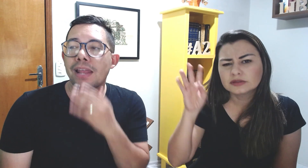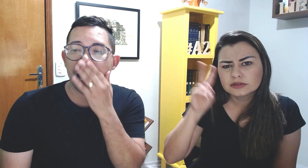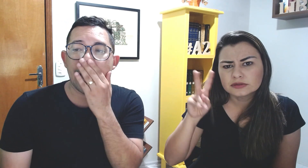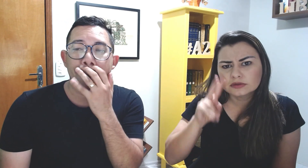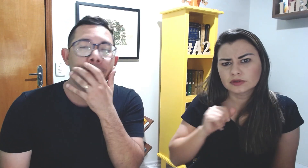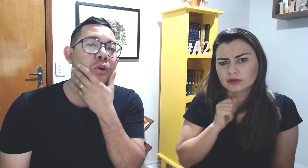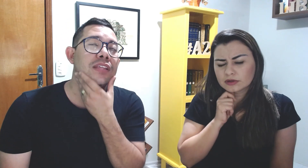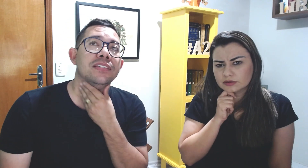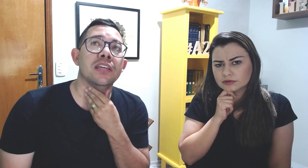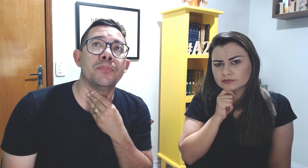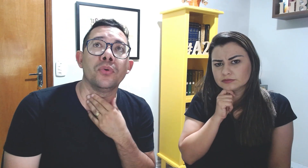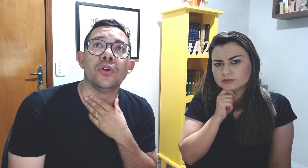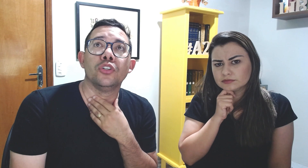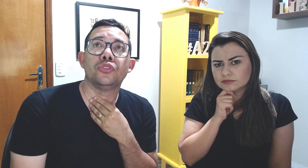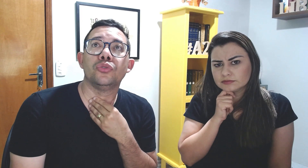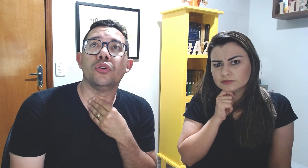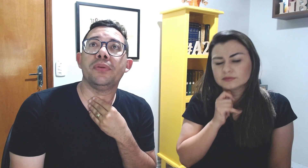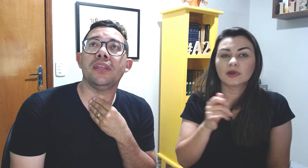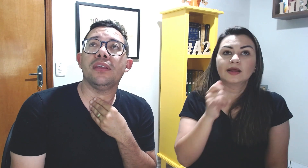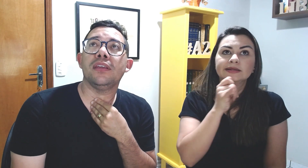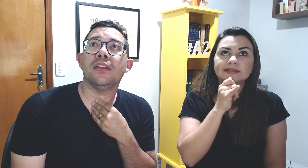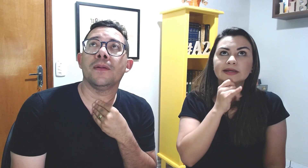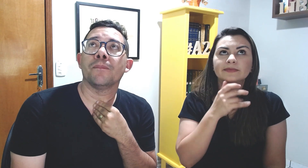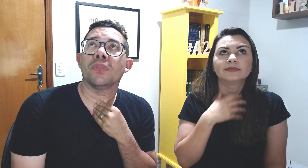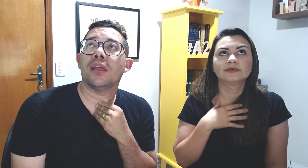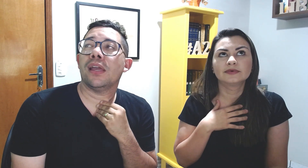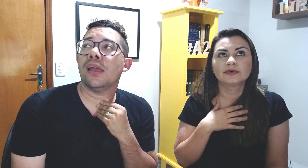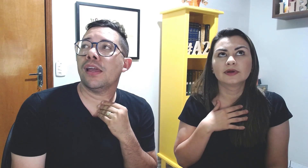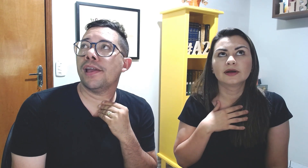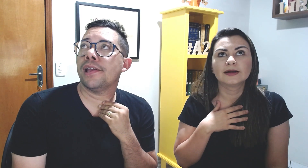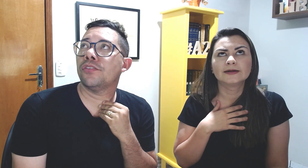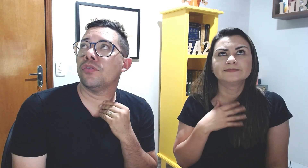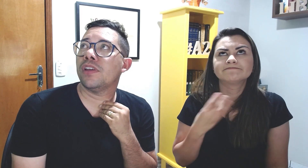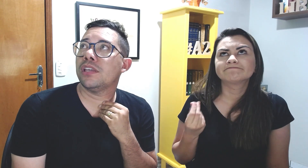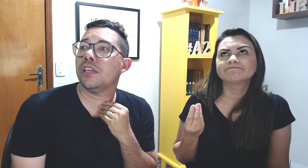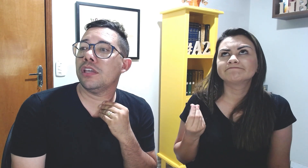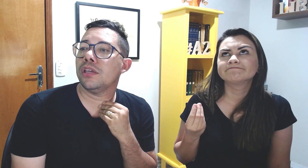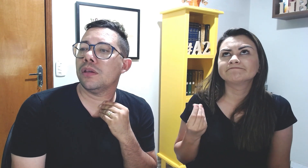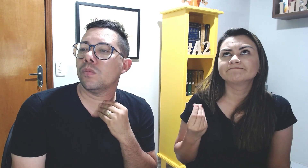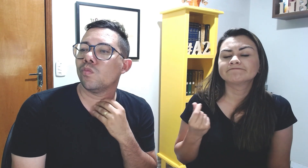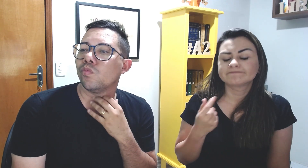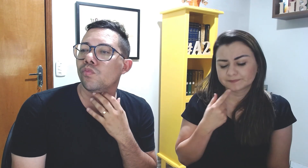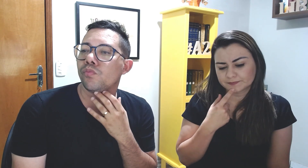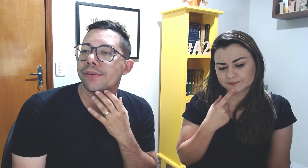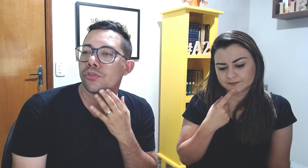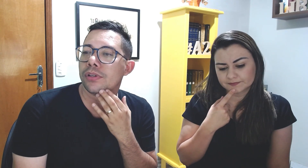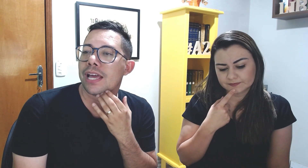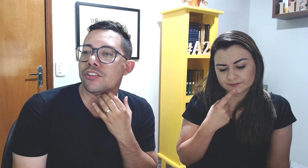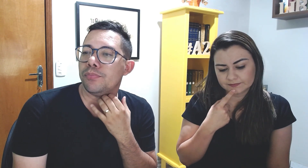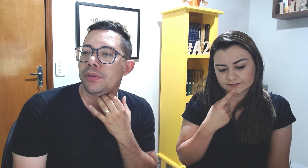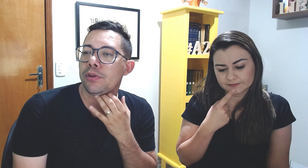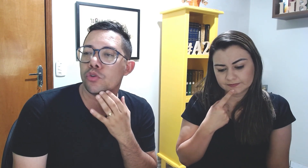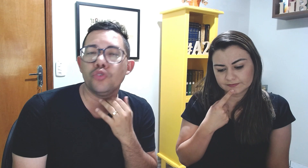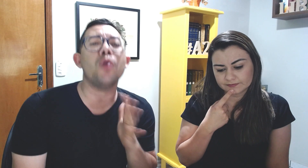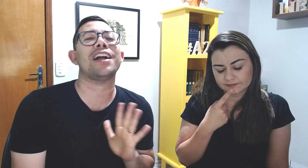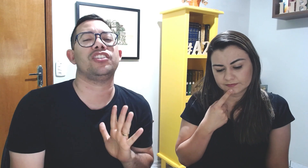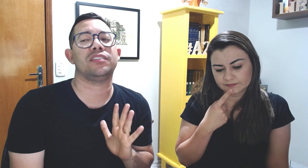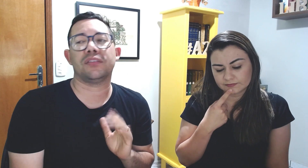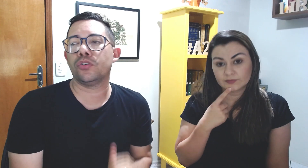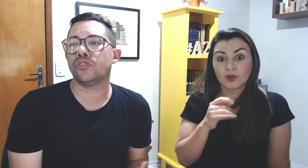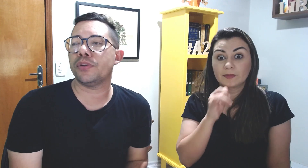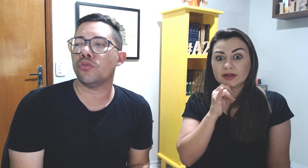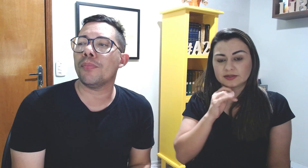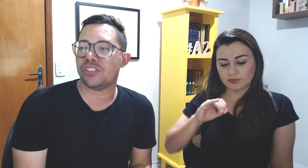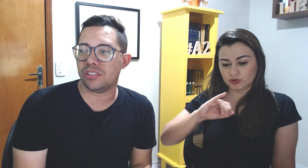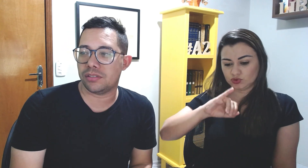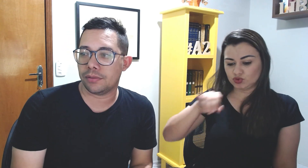Se falar, por exemplo, sobre. Deixa eu ver aqui. Um personagem bíblico. João Batista.